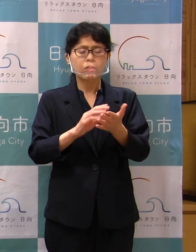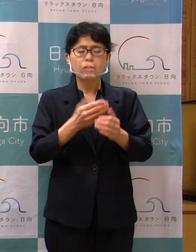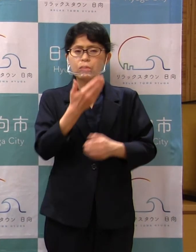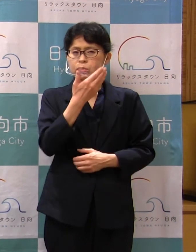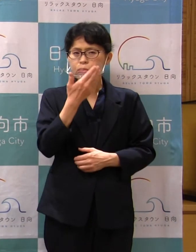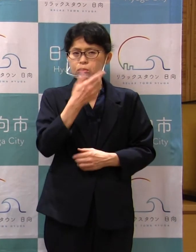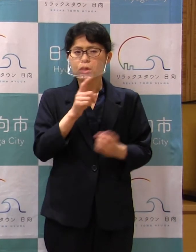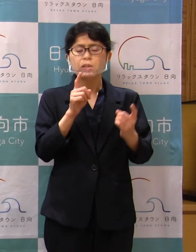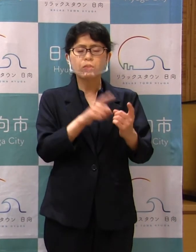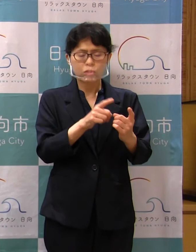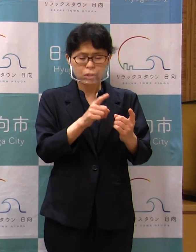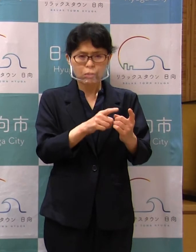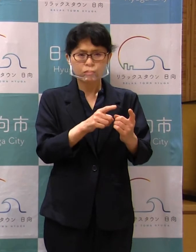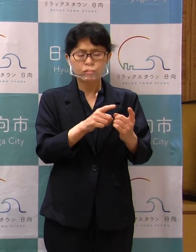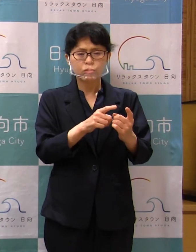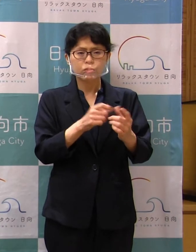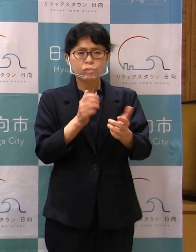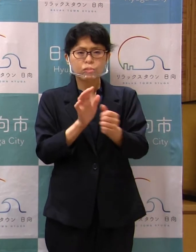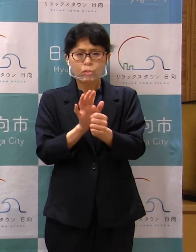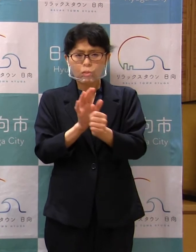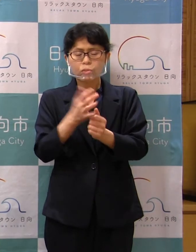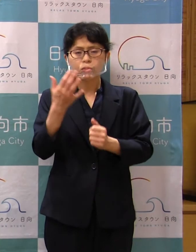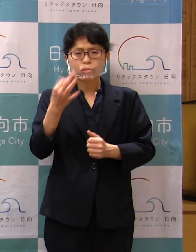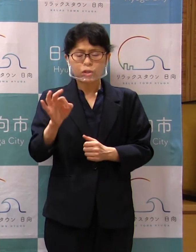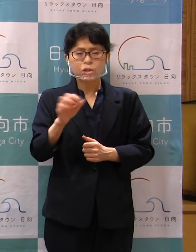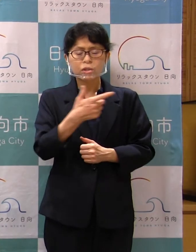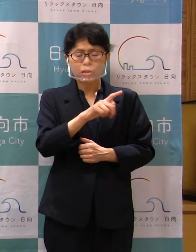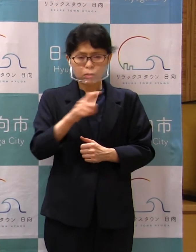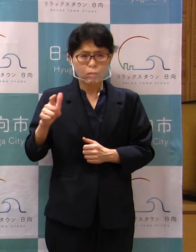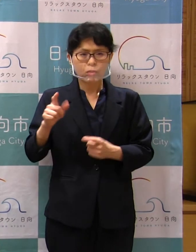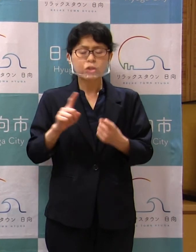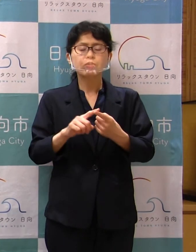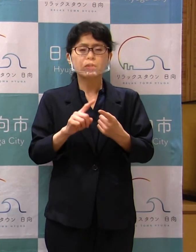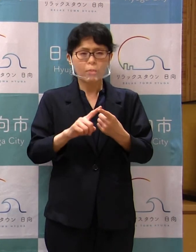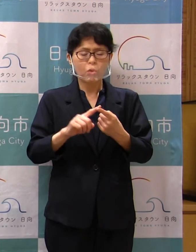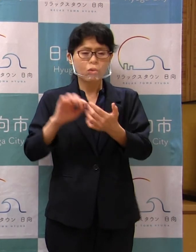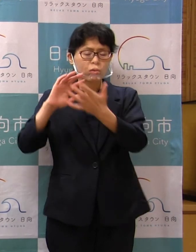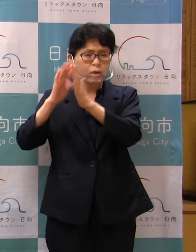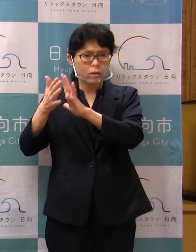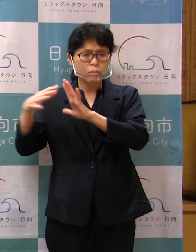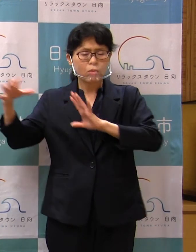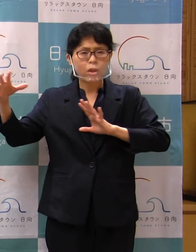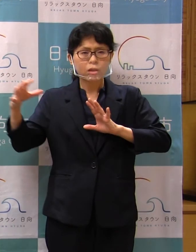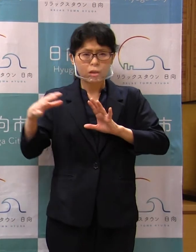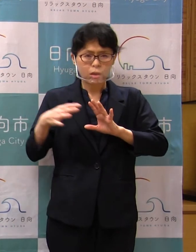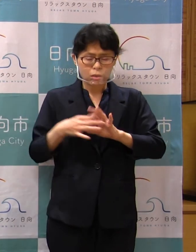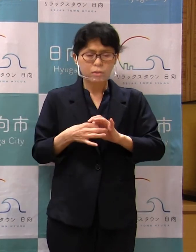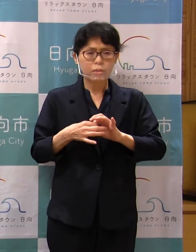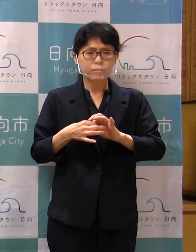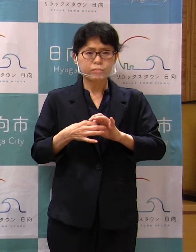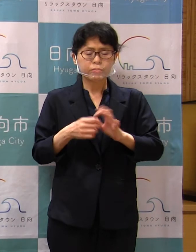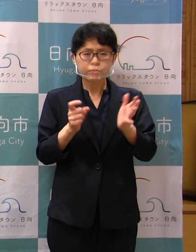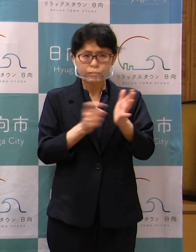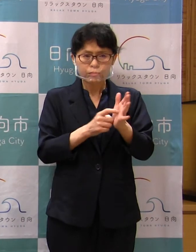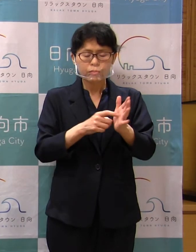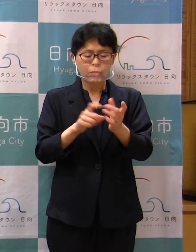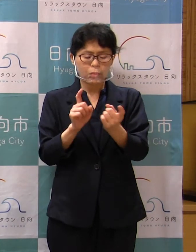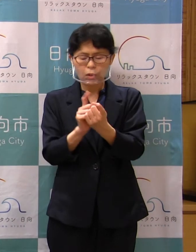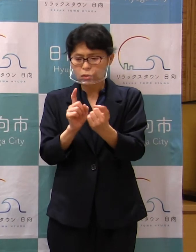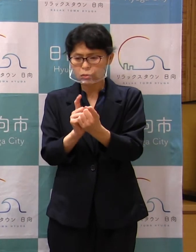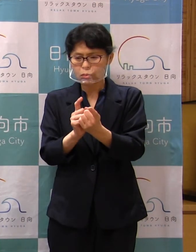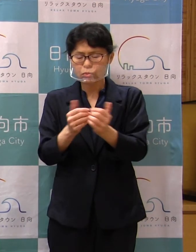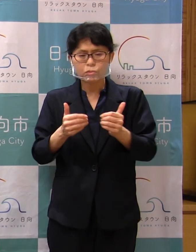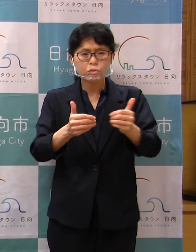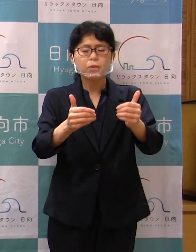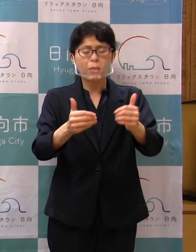点措置による協力金等につきましても、県と連携しながら速やかに対応して